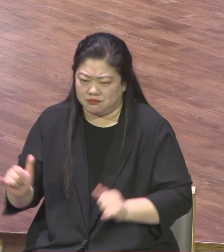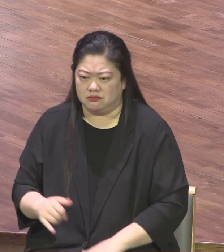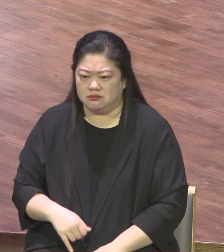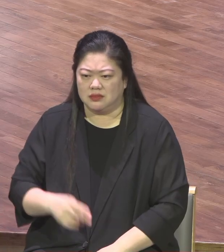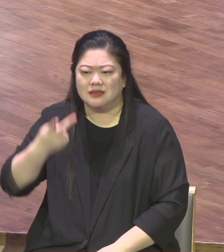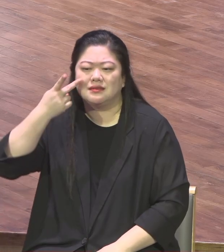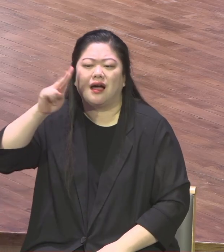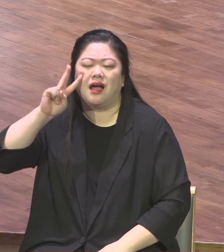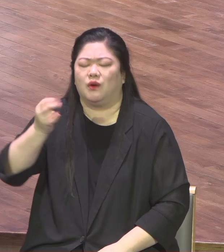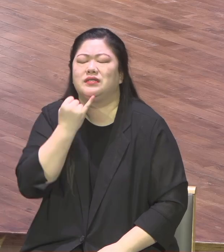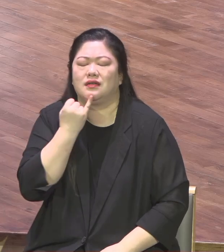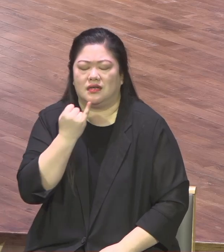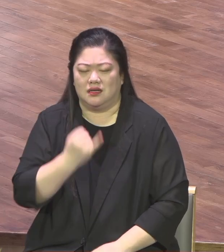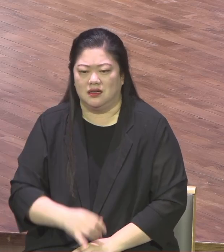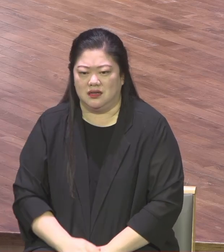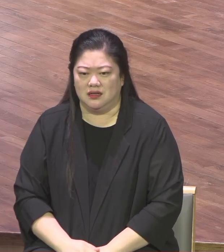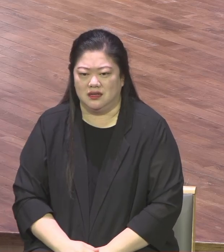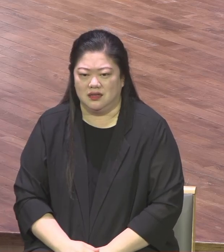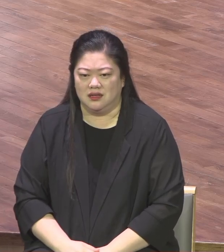이거 착각하세요.